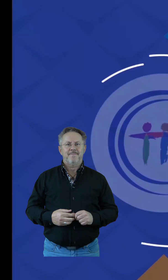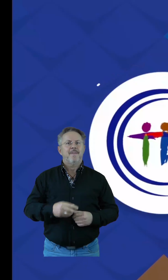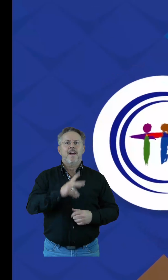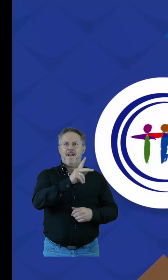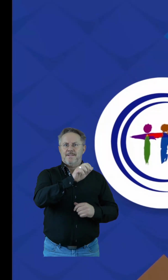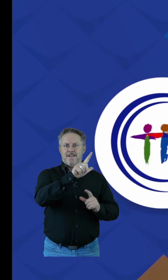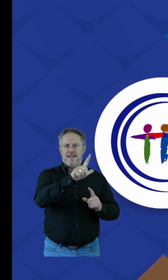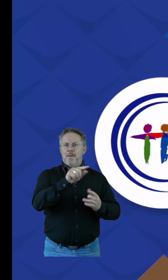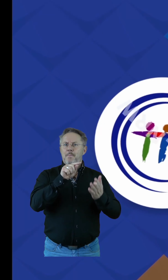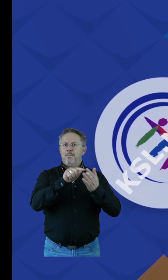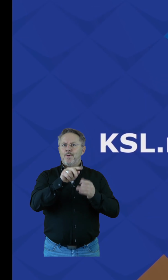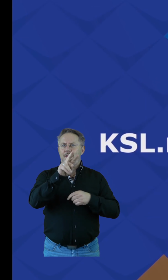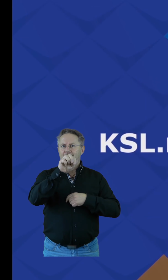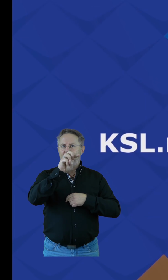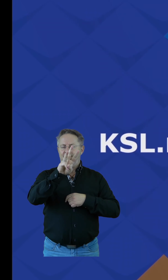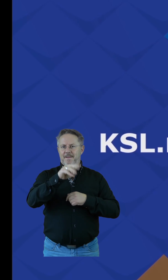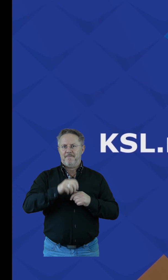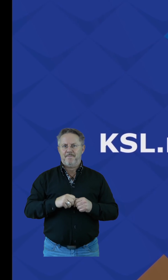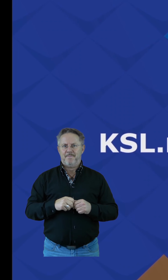KSL.nrw